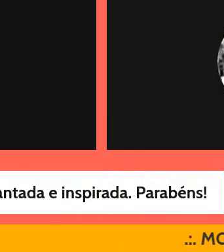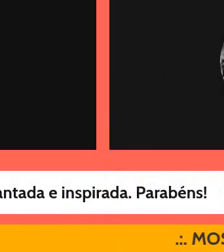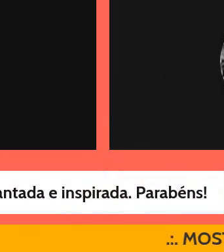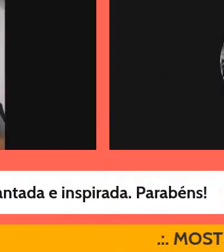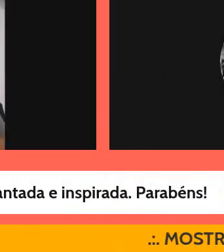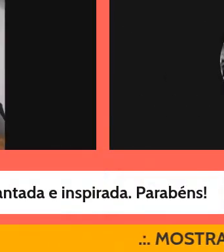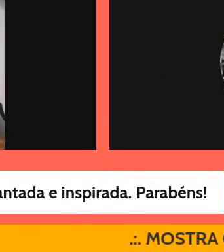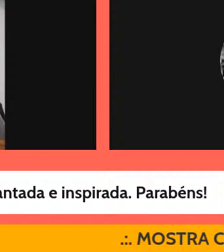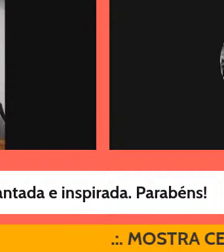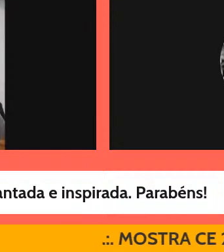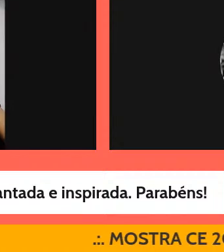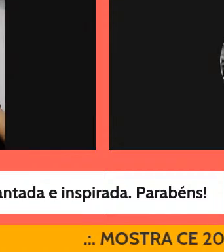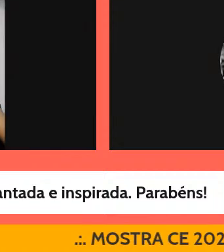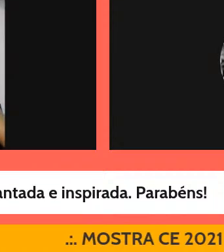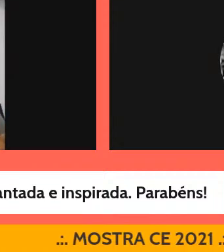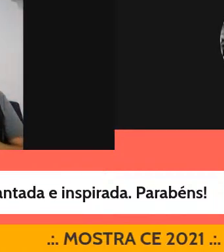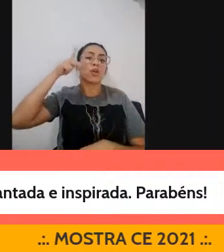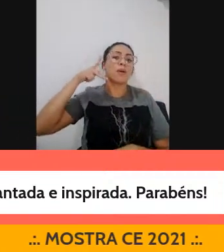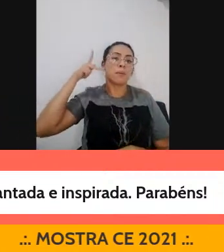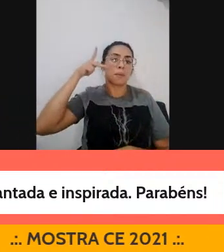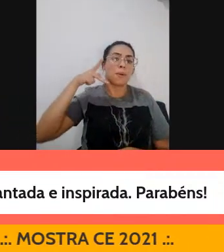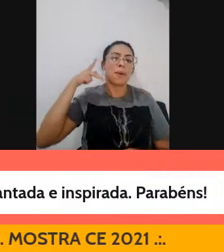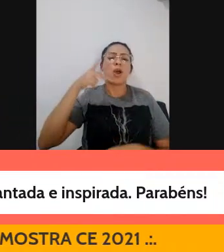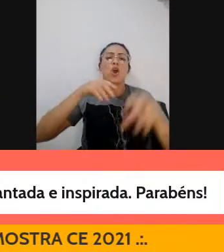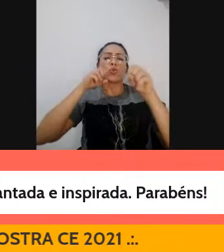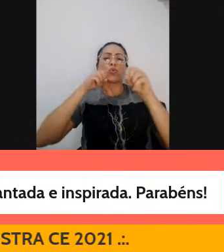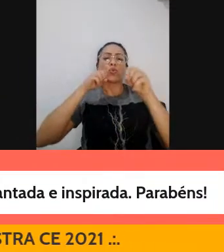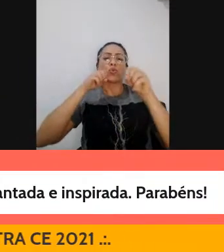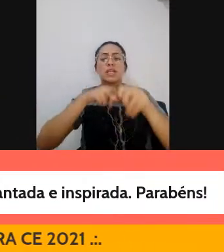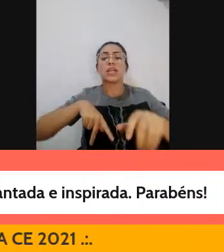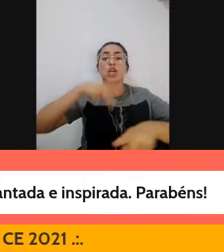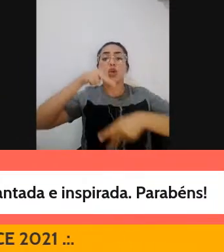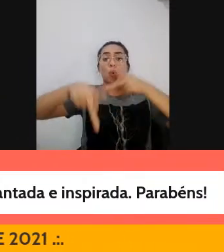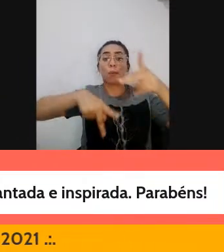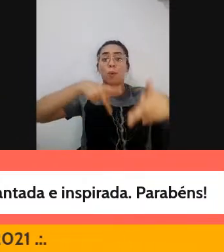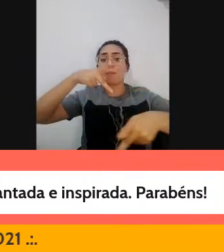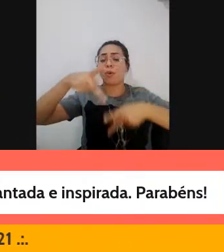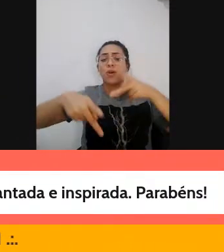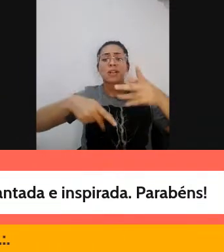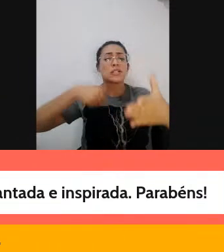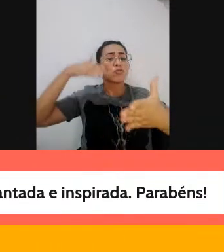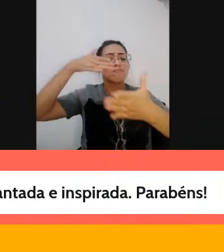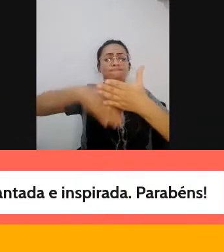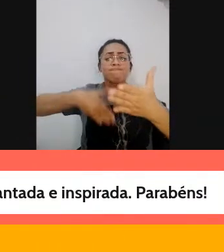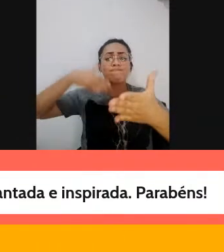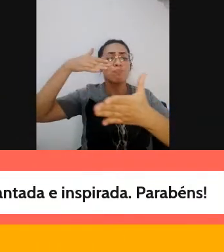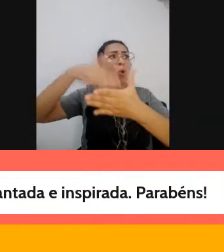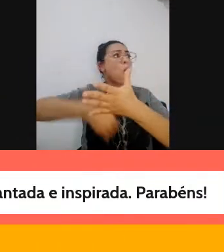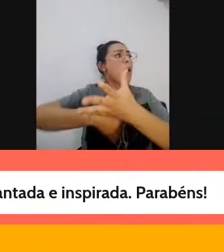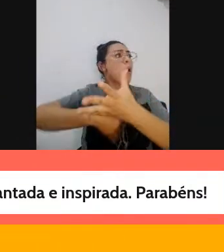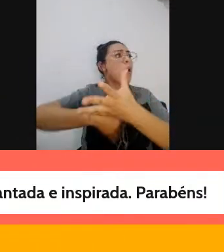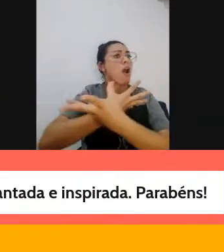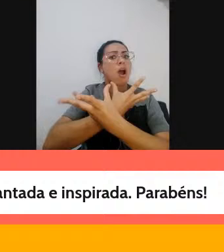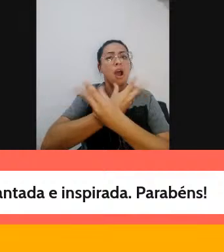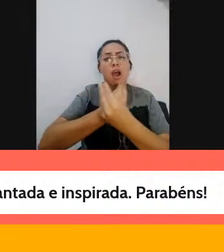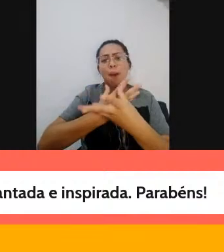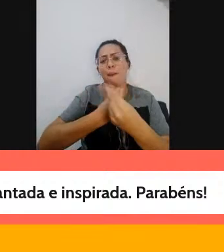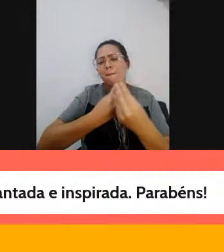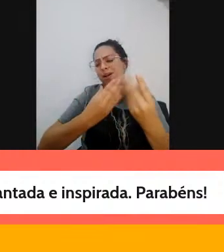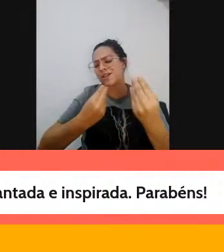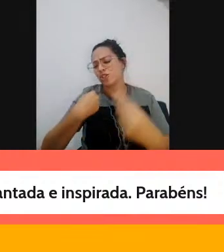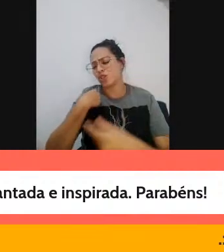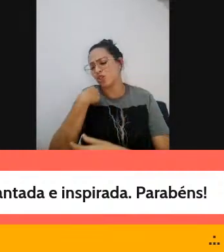da educação na Paraíba, da educação popular, dos tantos enfrentamentos, né, que nossos